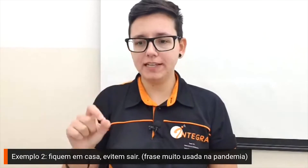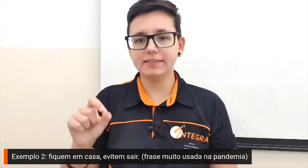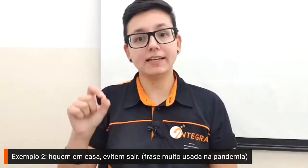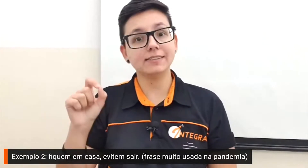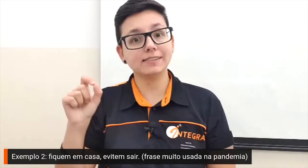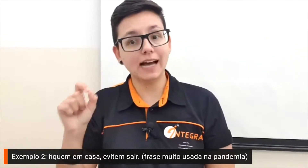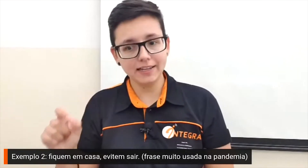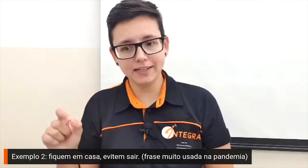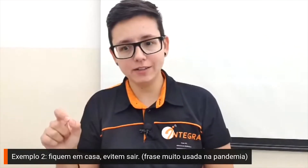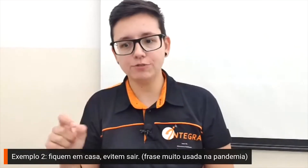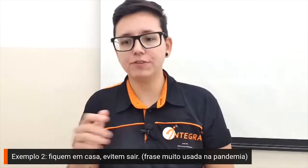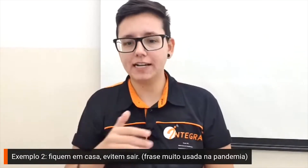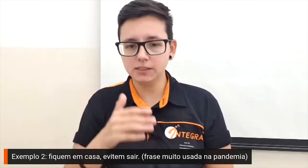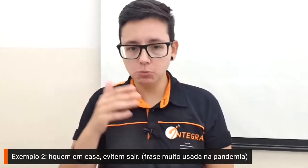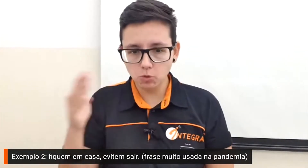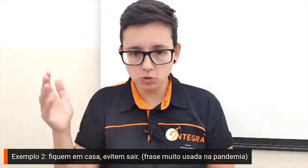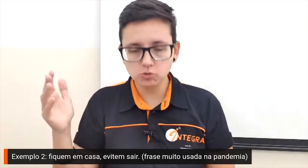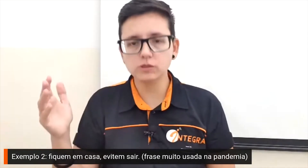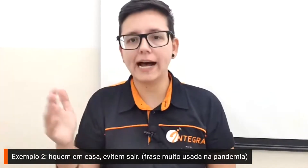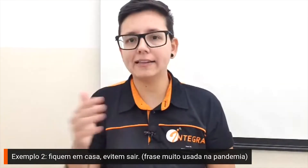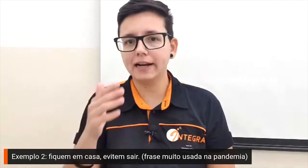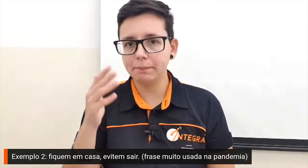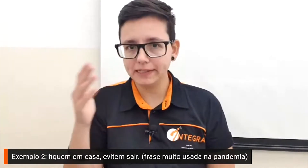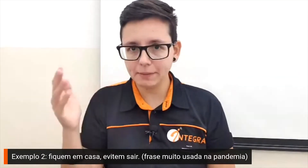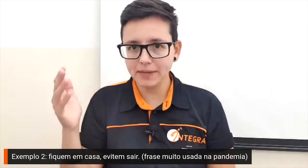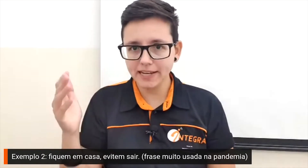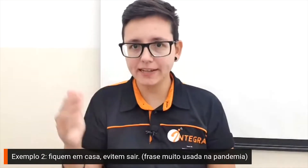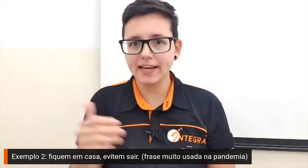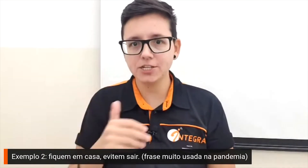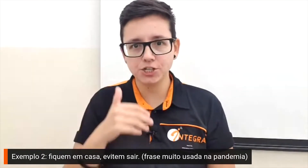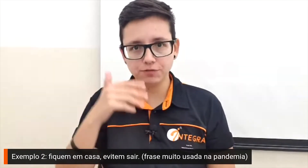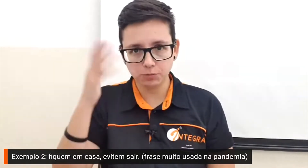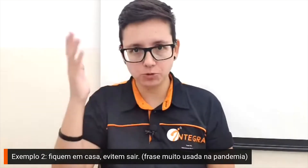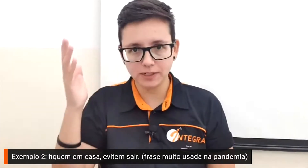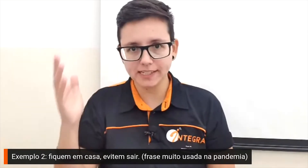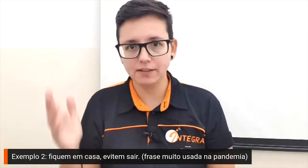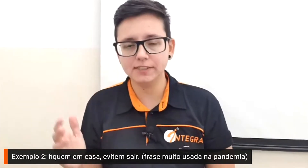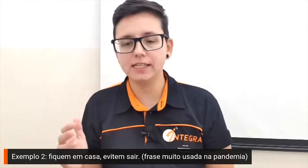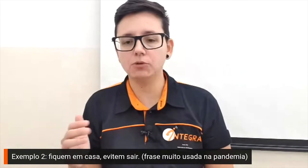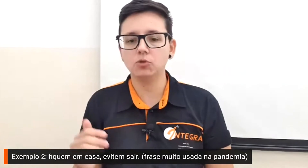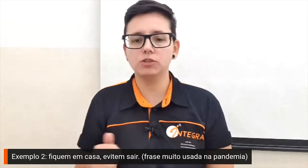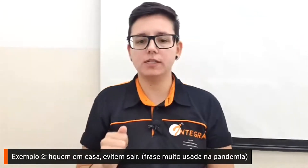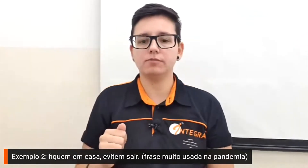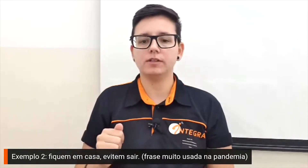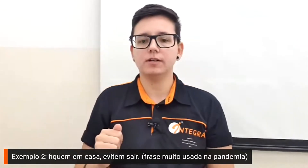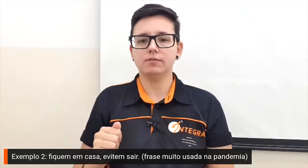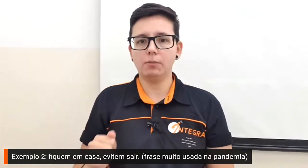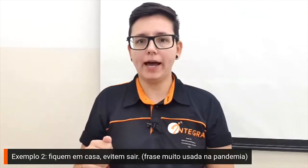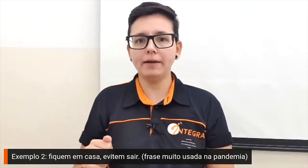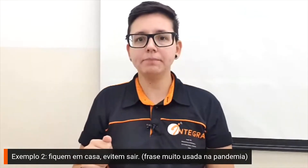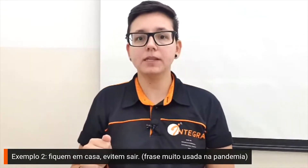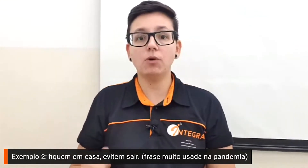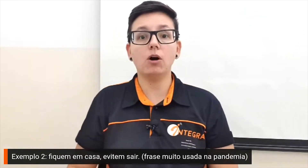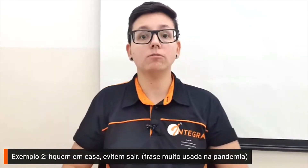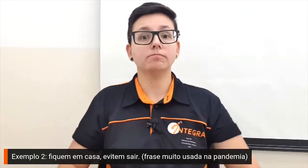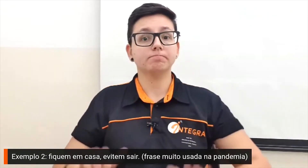Evitem sair. Frase muito usada na pandemia, né? A gente viu muito na televisão, inclusive. Vamos lá? Então, ó.